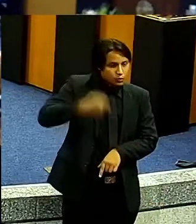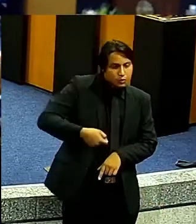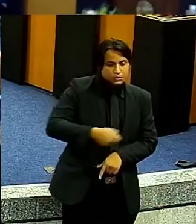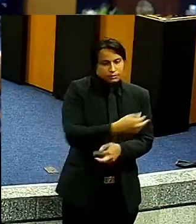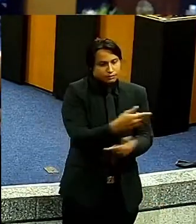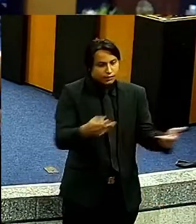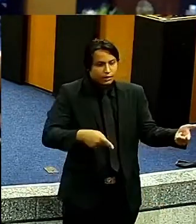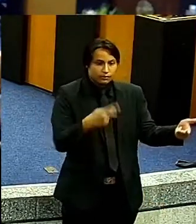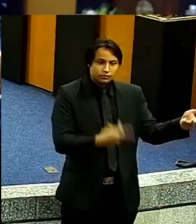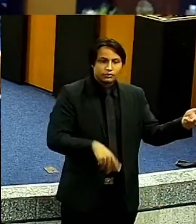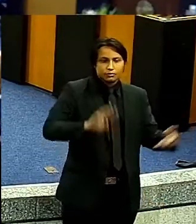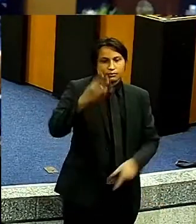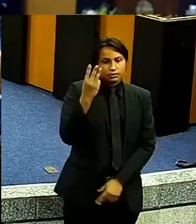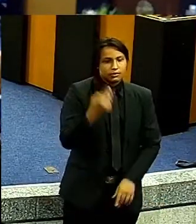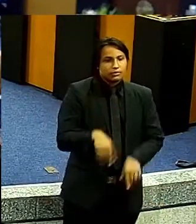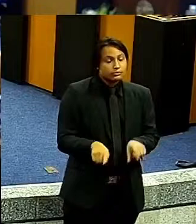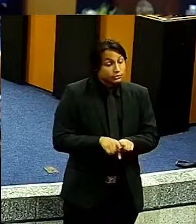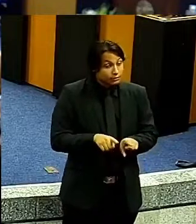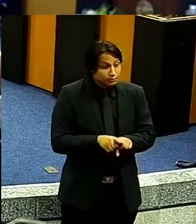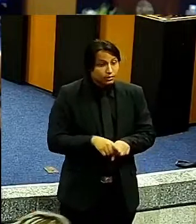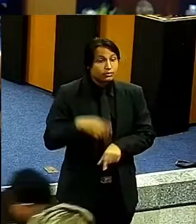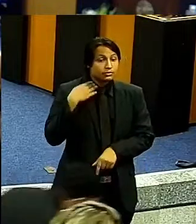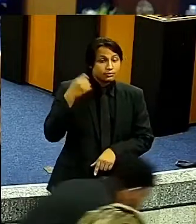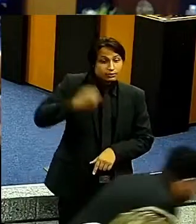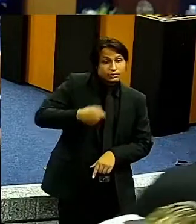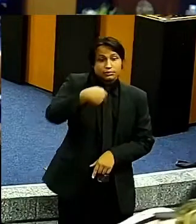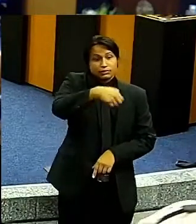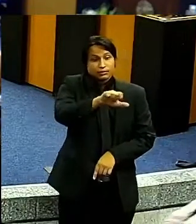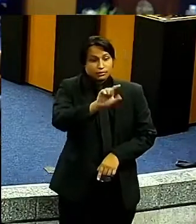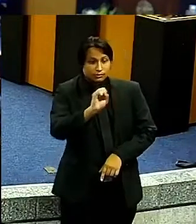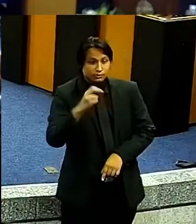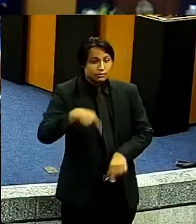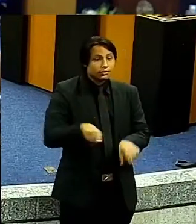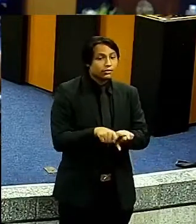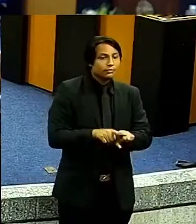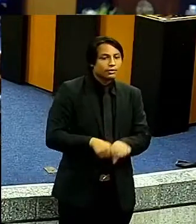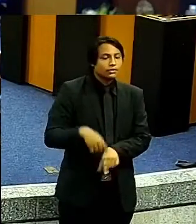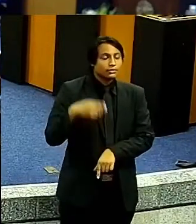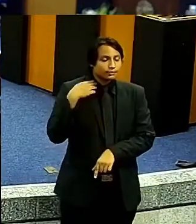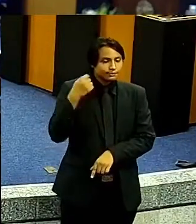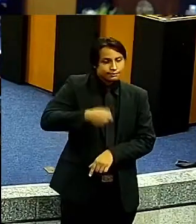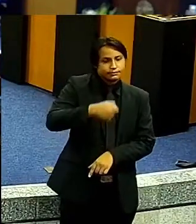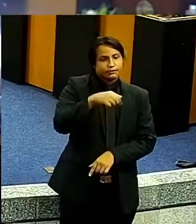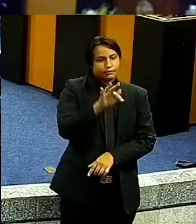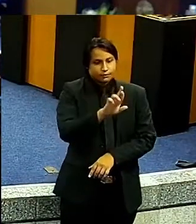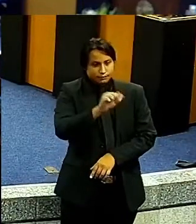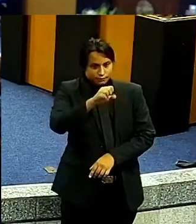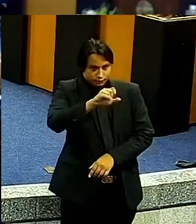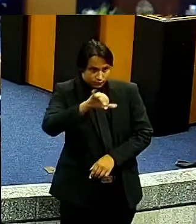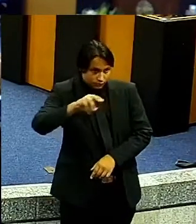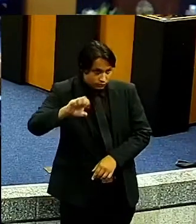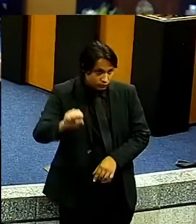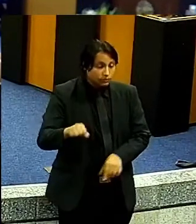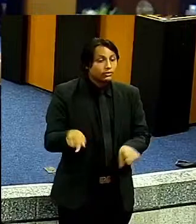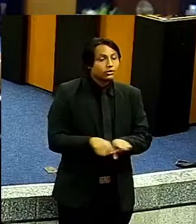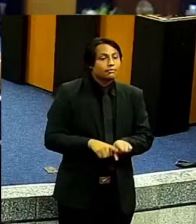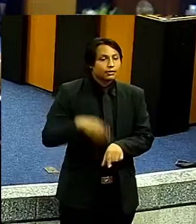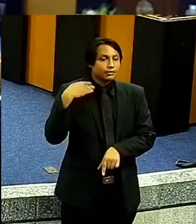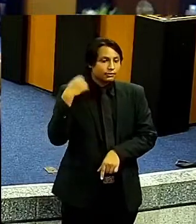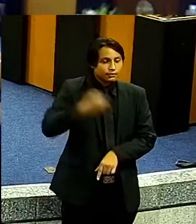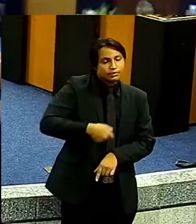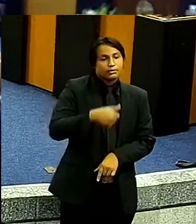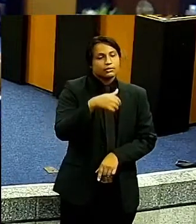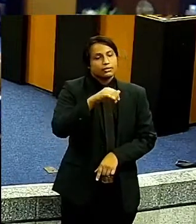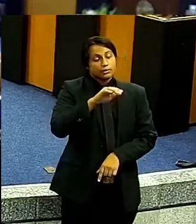Estado do Maranhão juiz Nelson Ferreira Martins Filho juiz Francisco Ferreira de Lima juiz Felipe Silveira Carneiro da